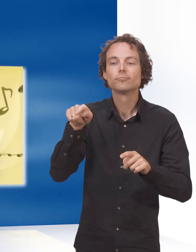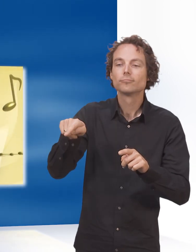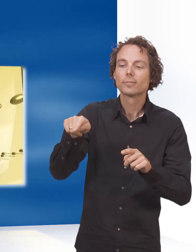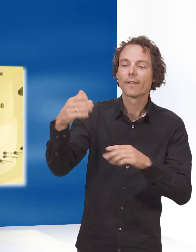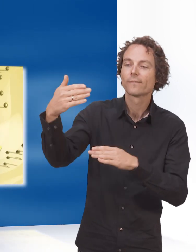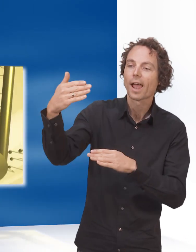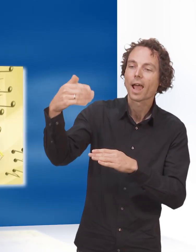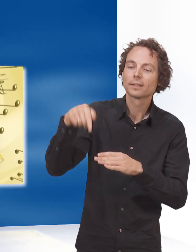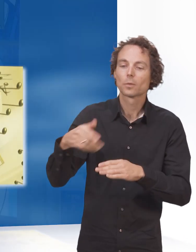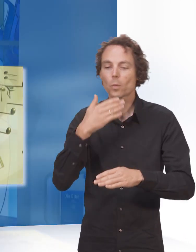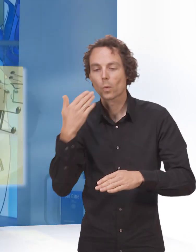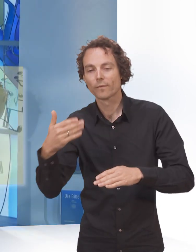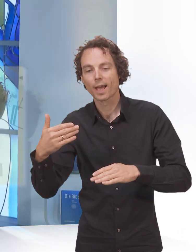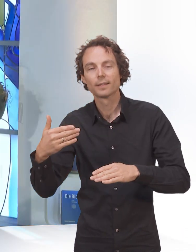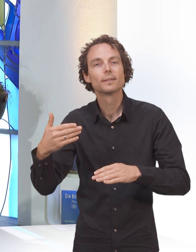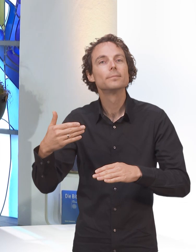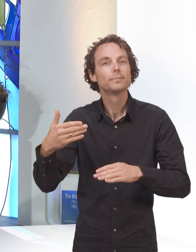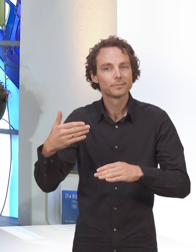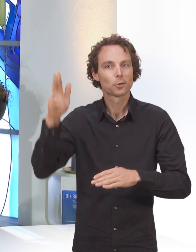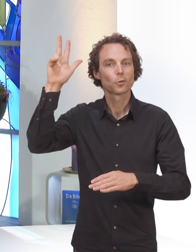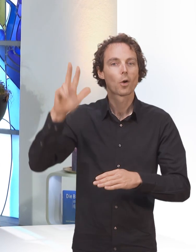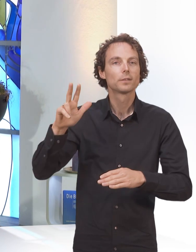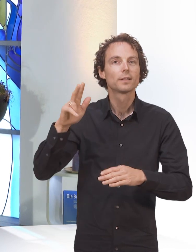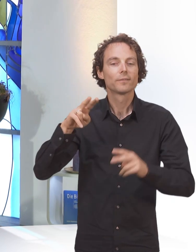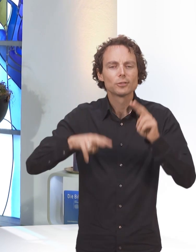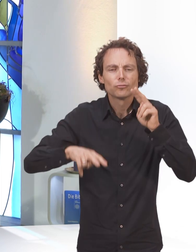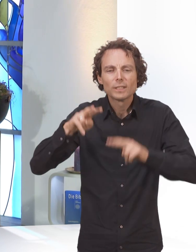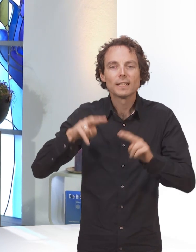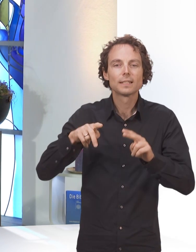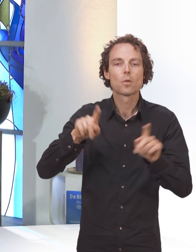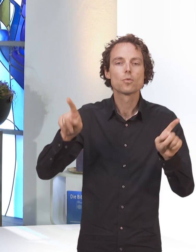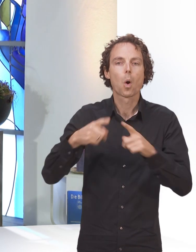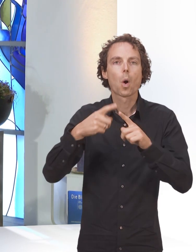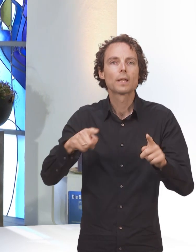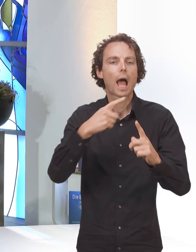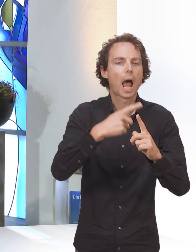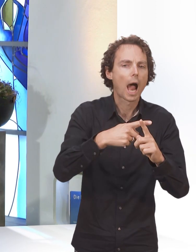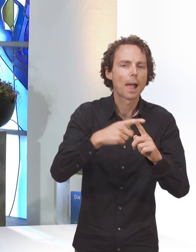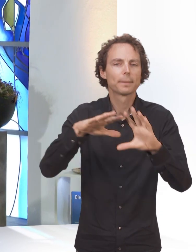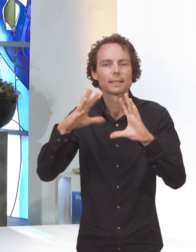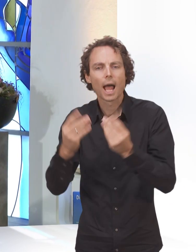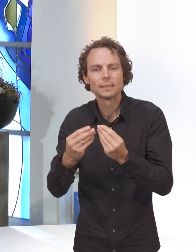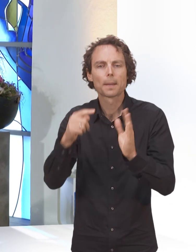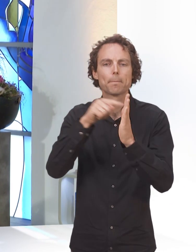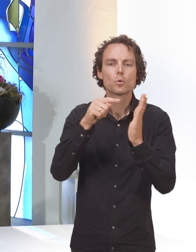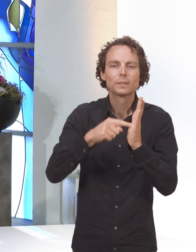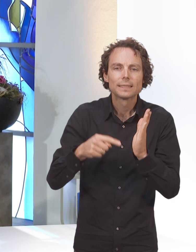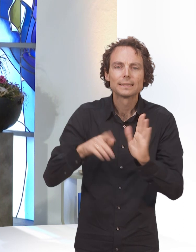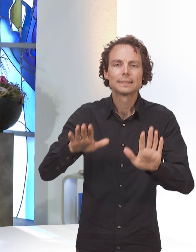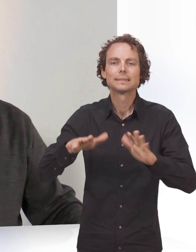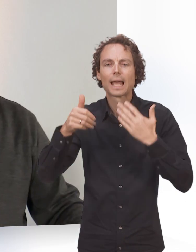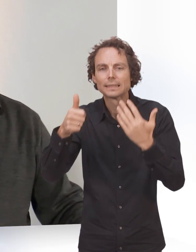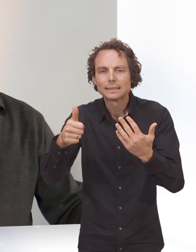mit Fähnchen, andere ohne. Und Gott brachte alle Arten von Noten hervor, halbe, ganze, punktierte,